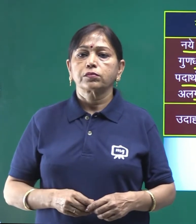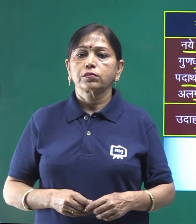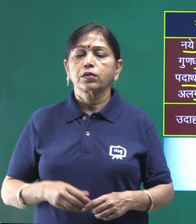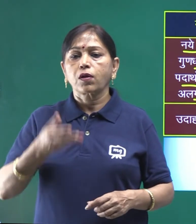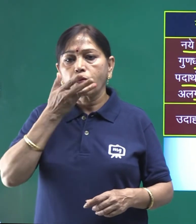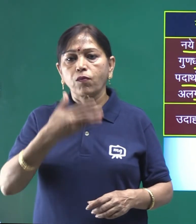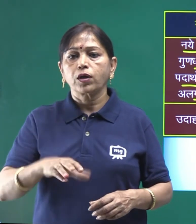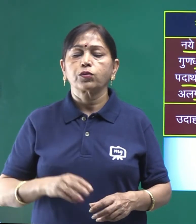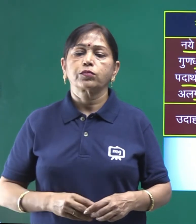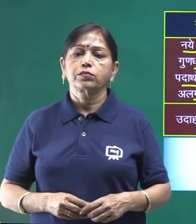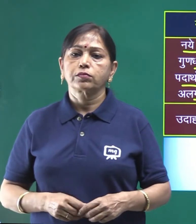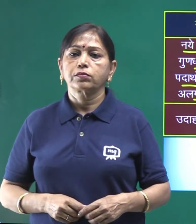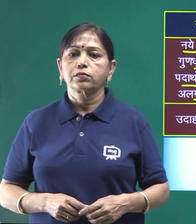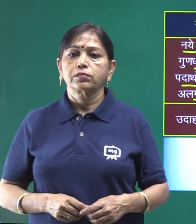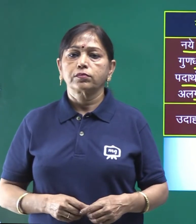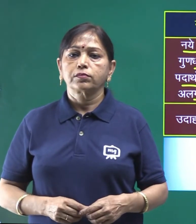वायु।